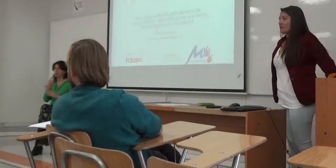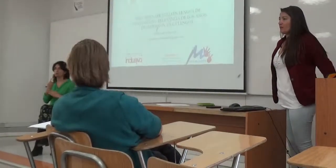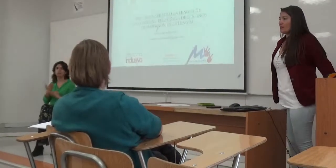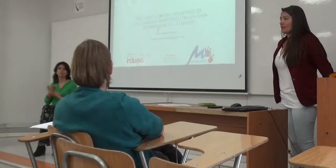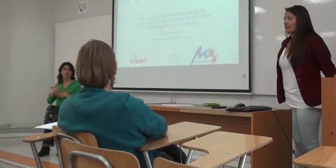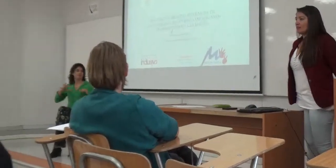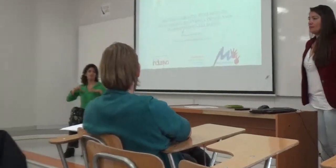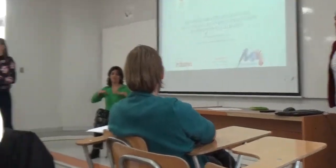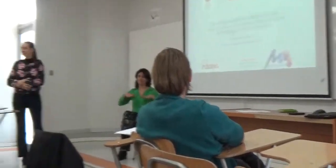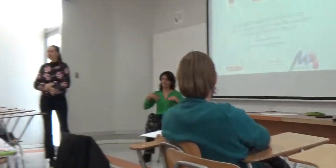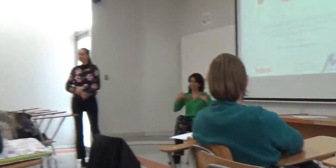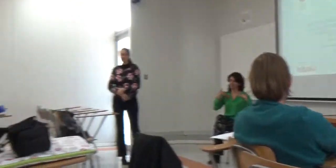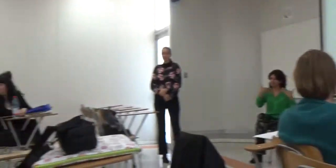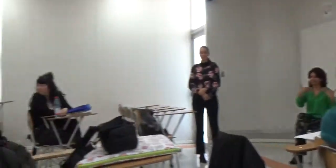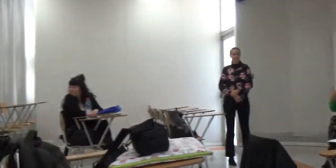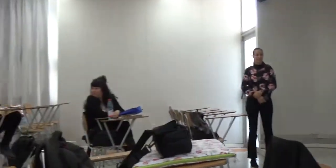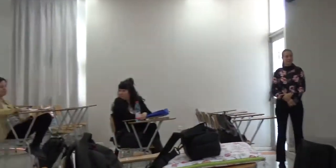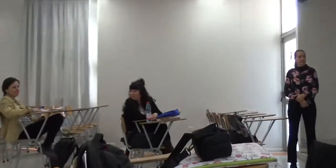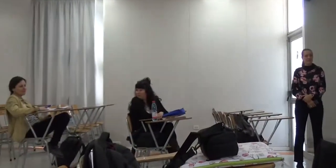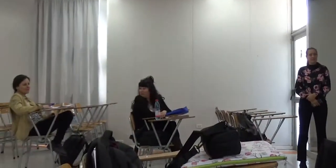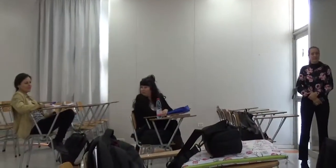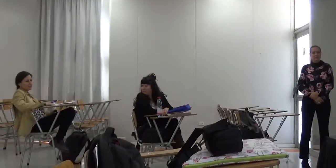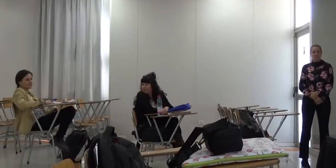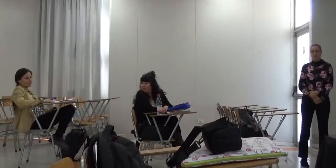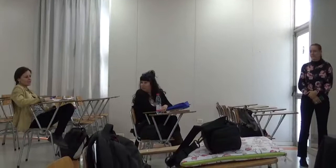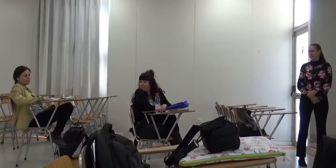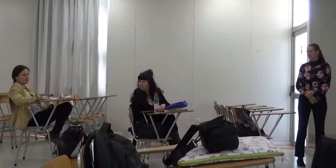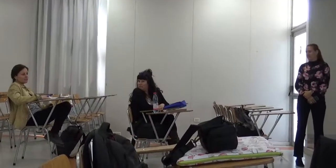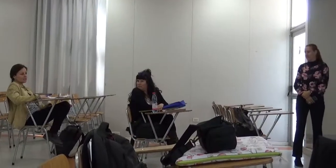primero felicitaciones a los tres porque